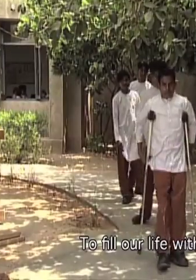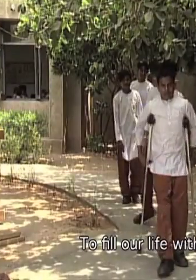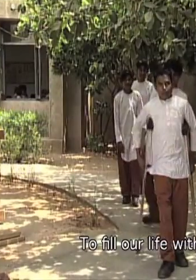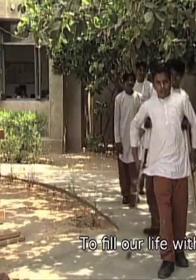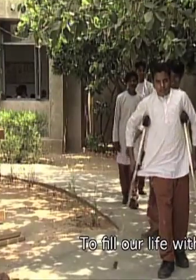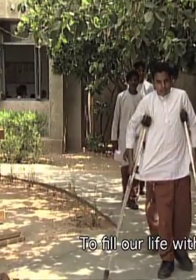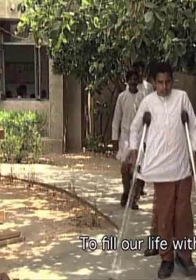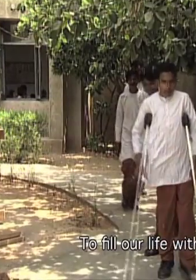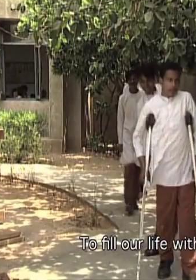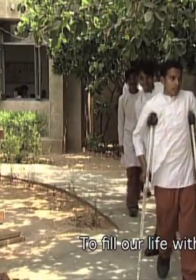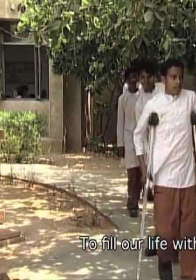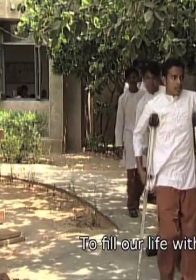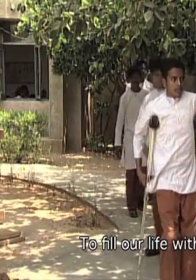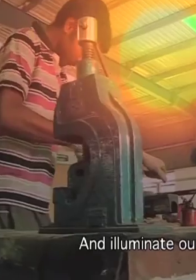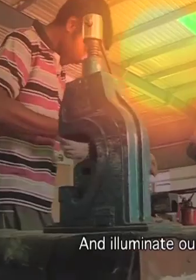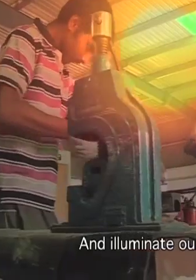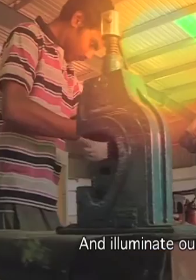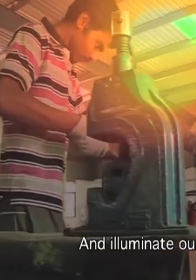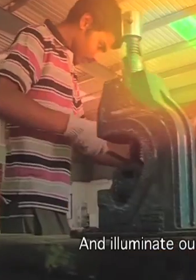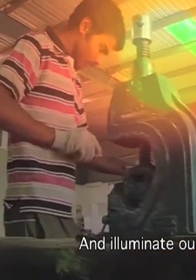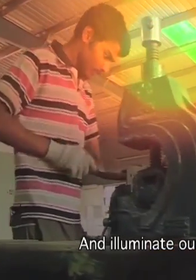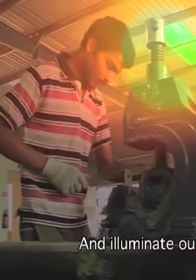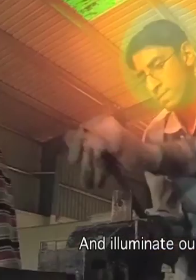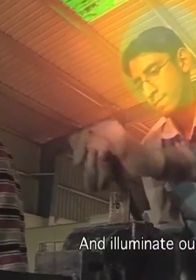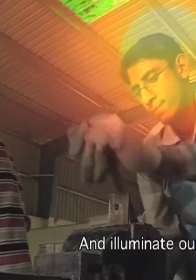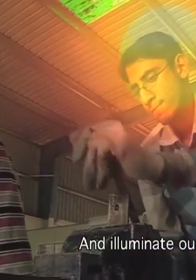जीवन ये प्रकाशित करने, राहों को आलोकित करने।